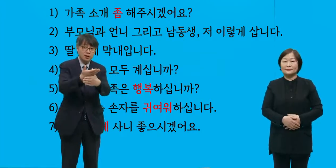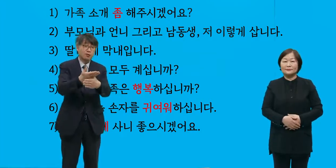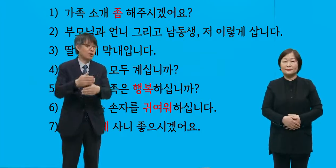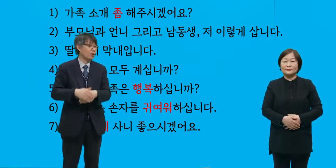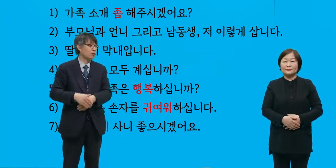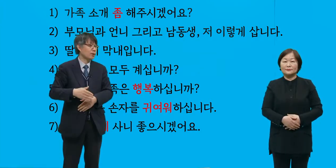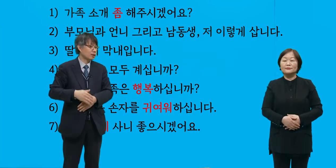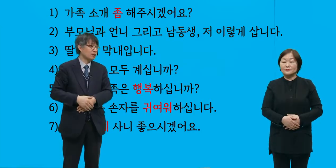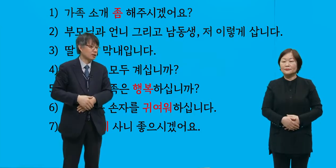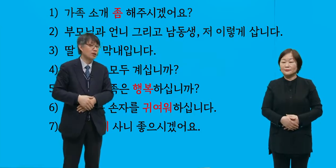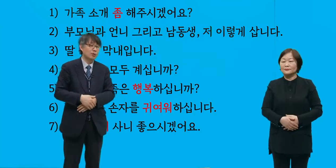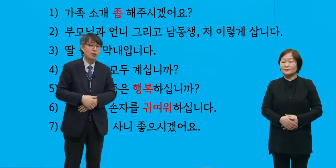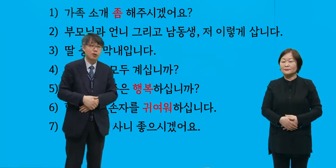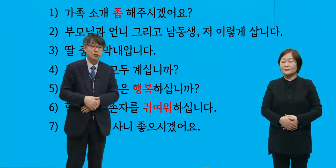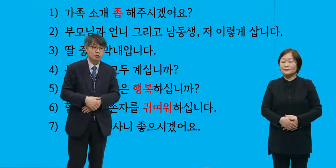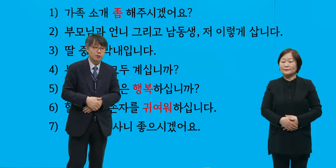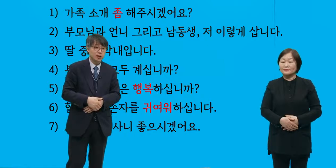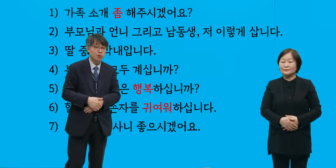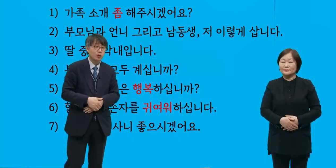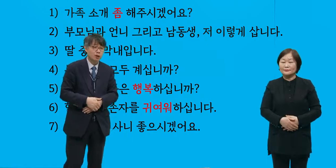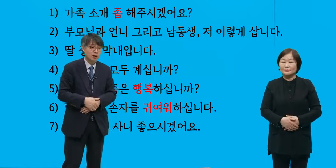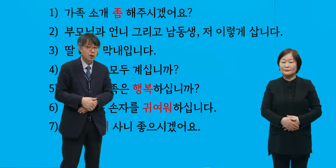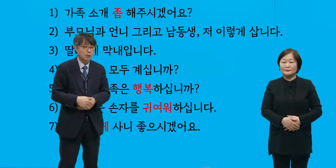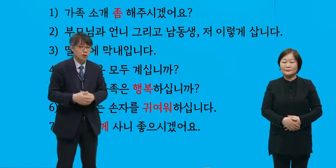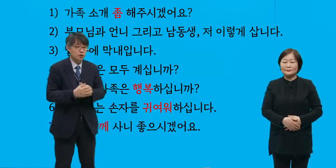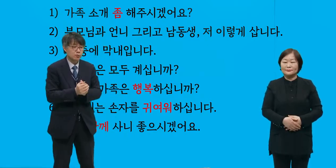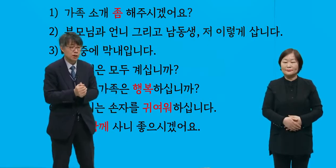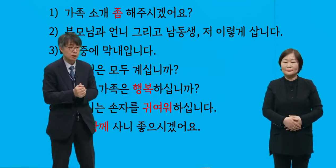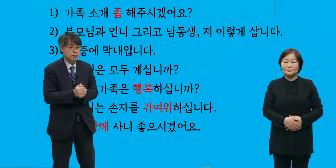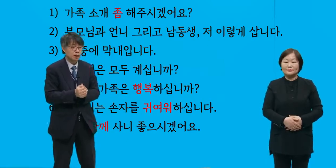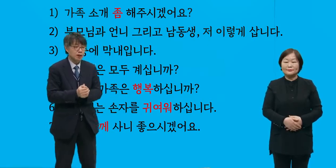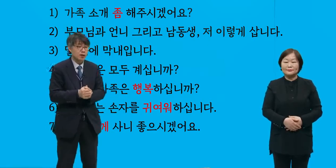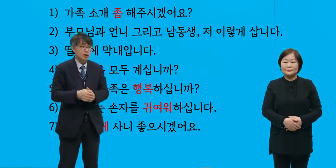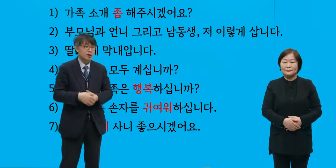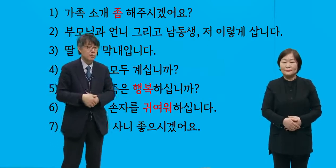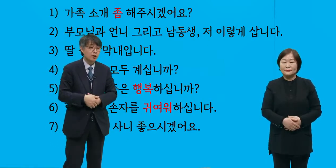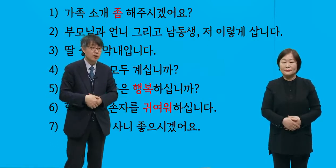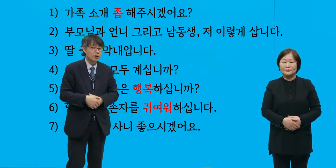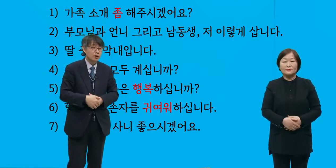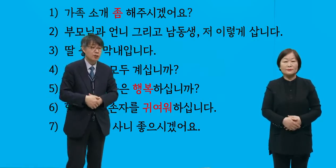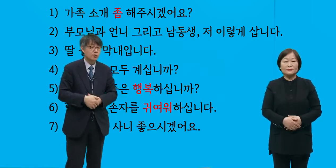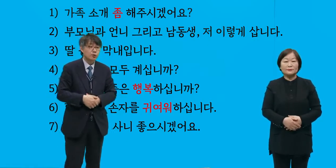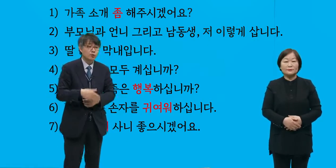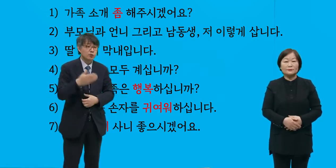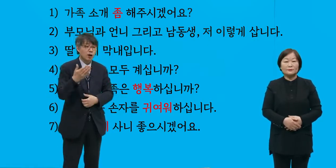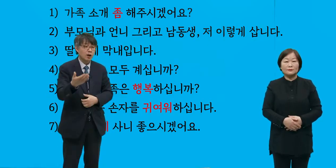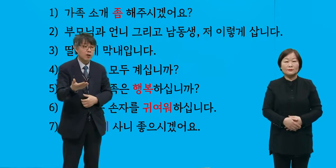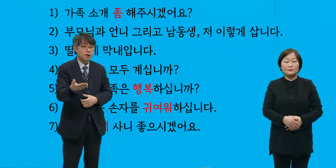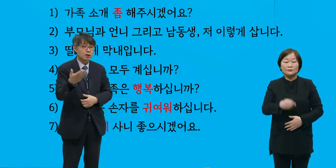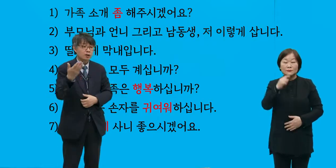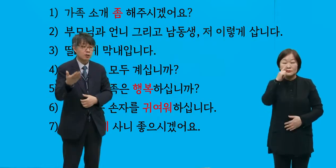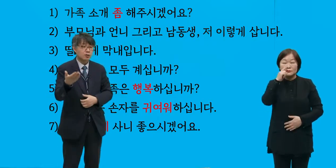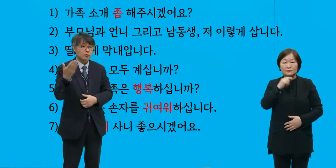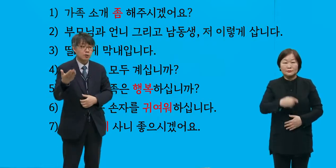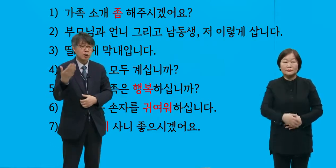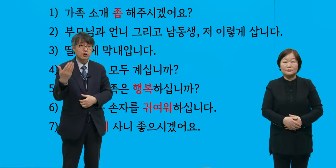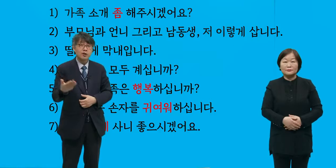이렇게 혼자만 있다든지 이렇게 표현할 수 있습니다. 그렇게 표현해 주시면 되겠습니다. 그러면 부모님과 언니 그리고 남동생 저 이렇게